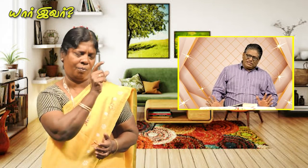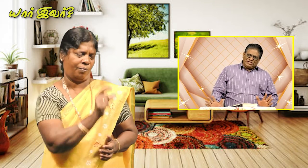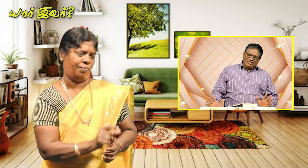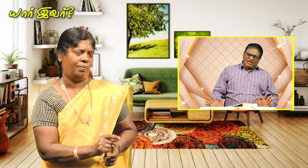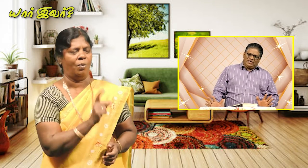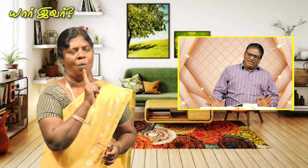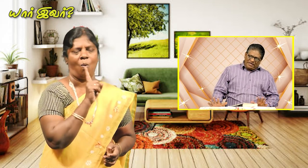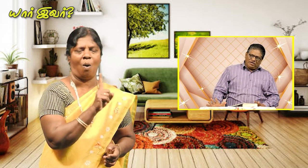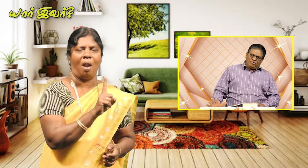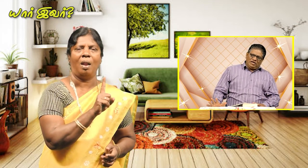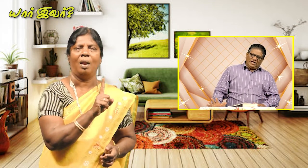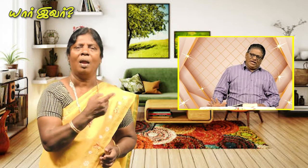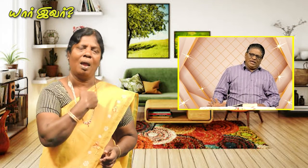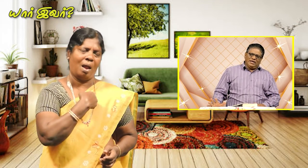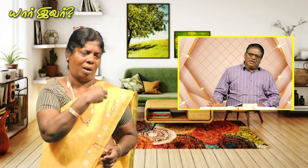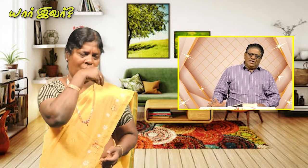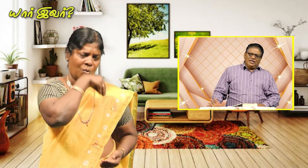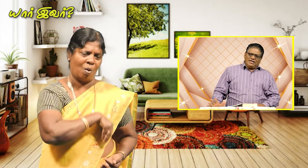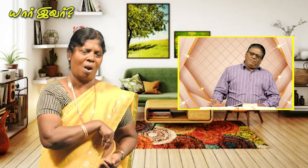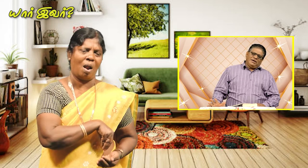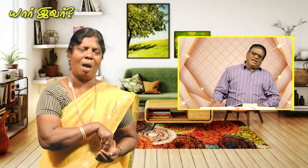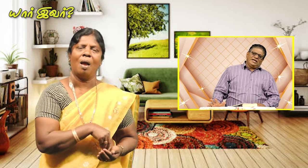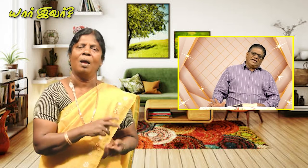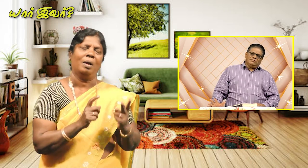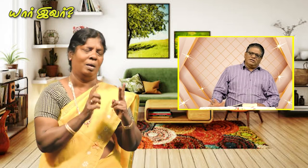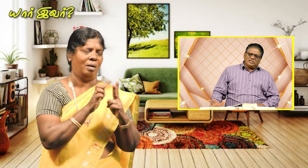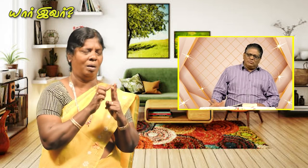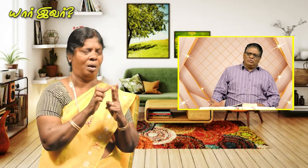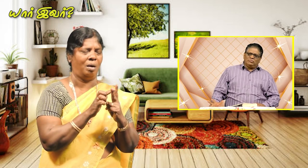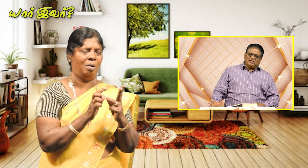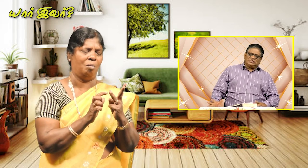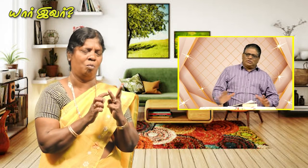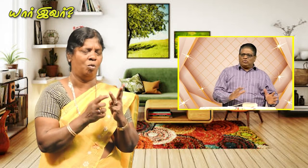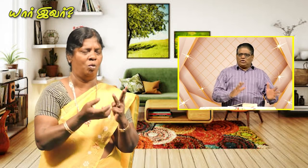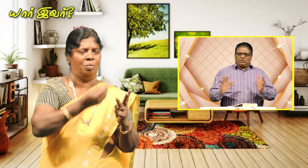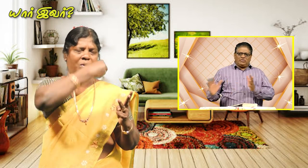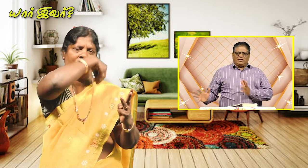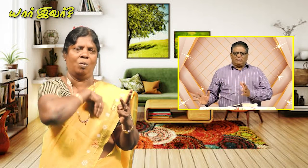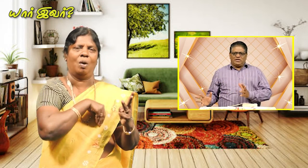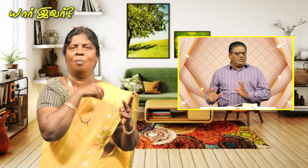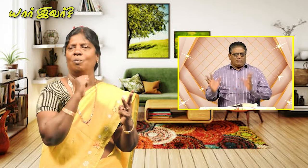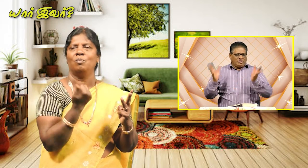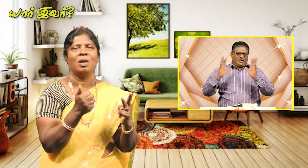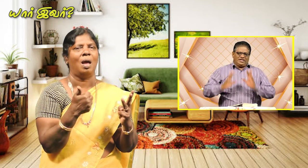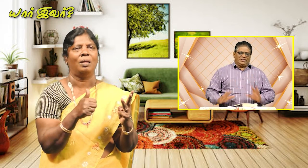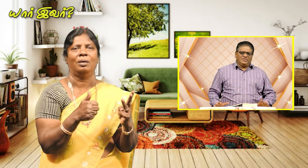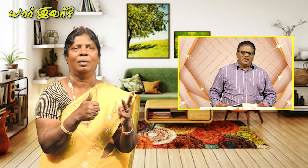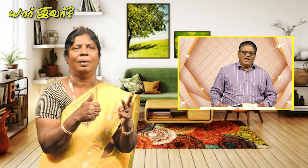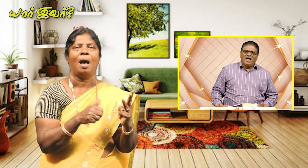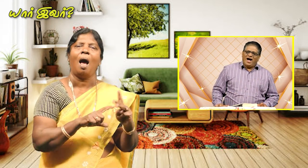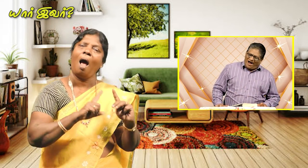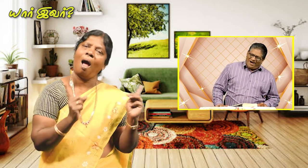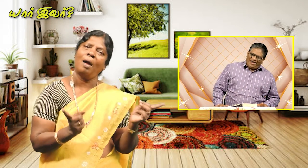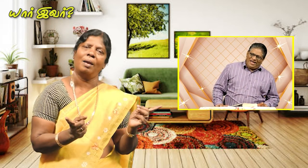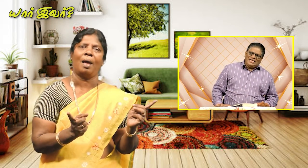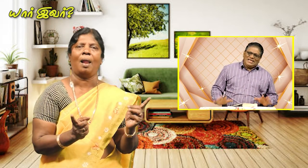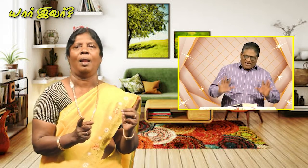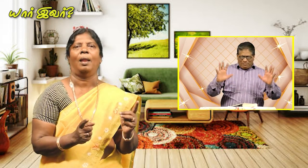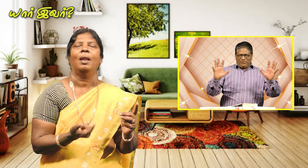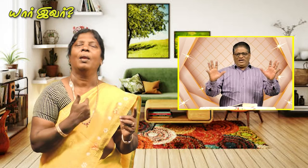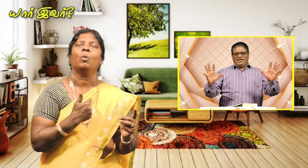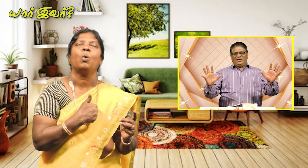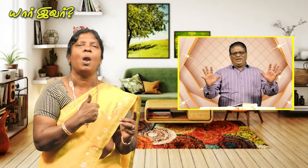ஒரே மனுஷன் தான், எனக்குள்ள எப்படி ரெண்டு மனுஷன் மூணு மனுஷன் தூக்கி தூக்கி வைக்க முடியுமா? முடியாது.